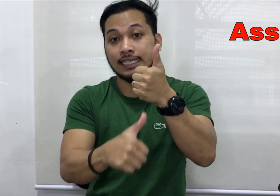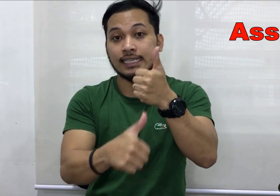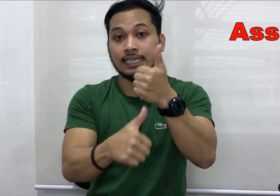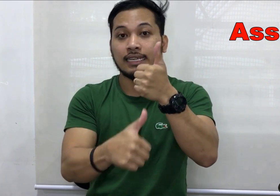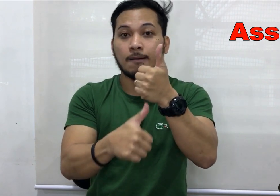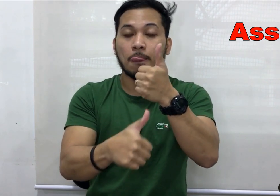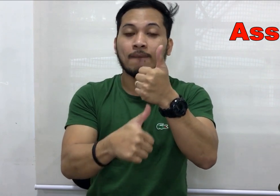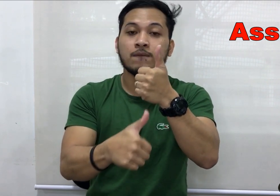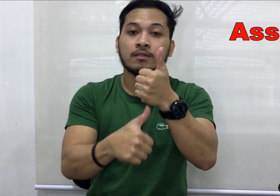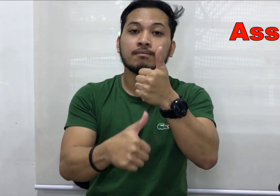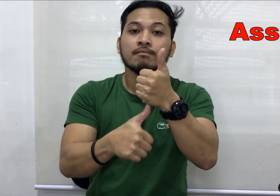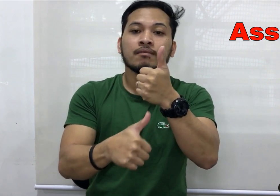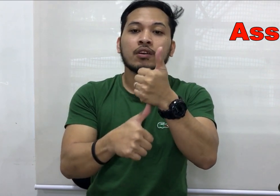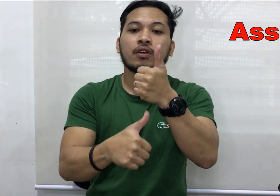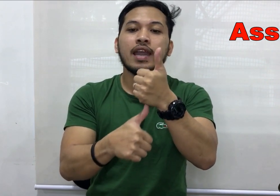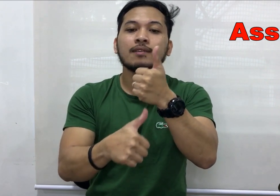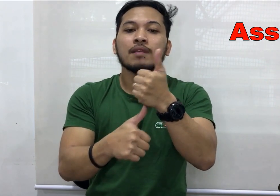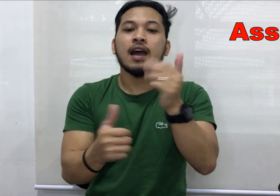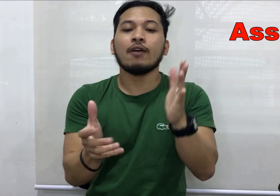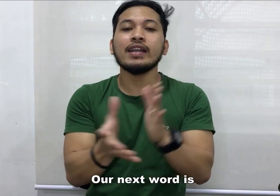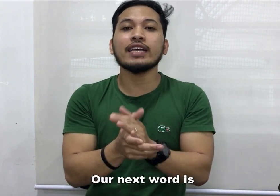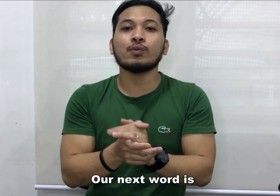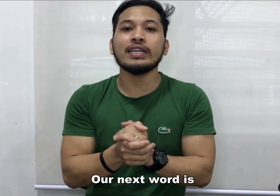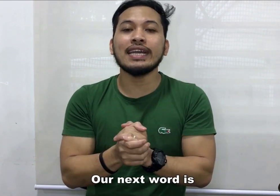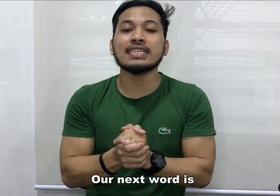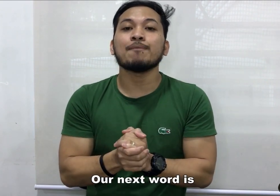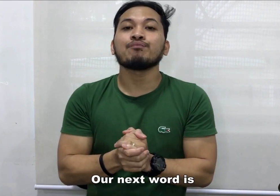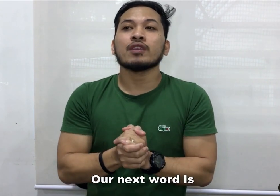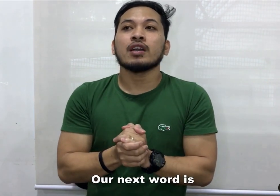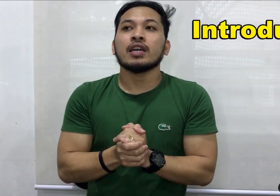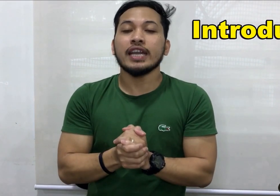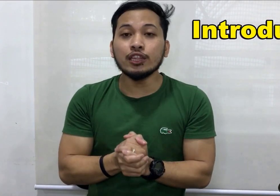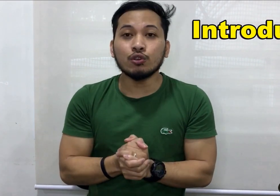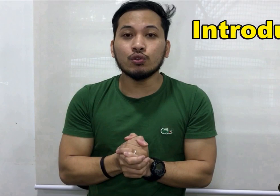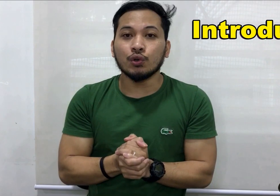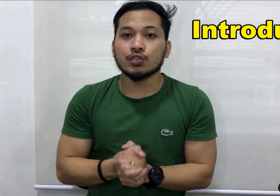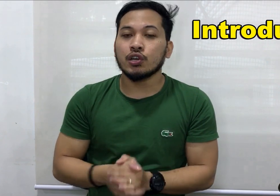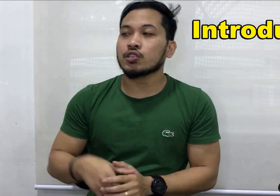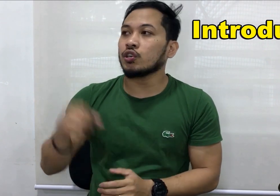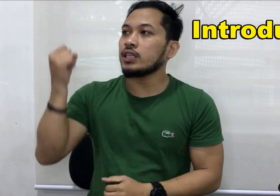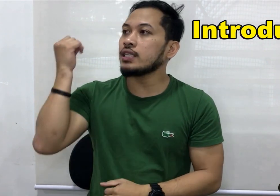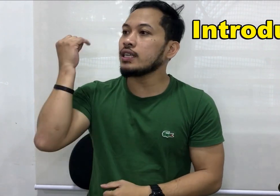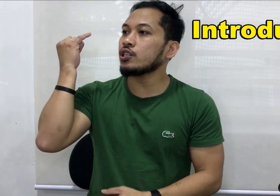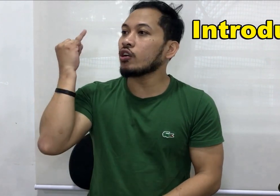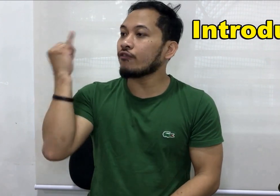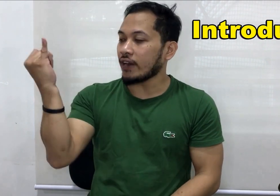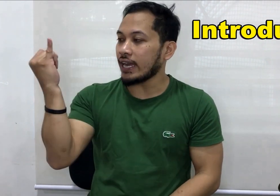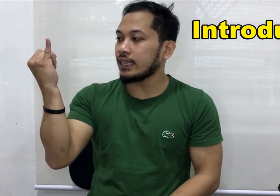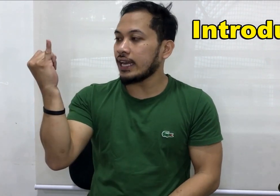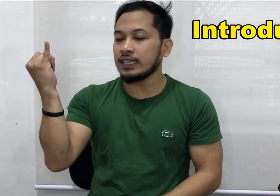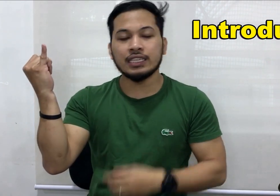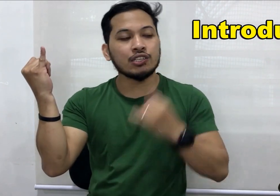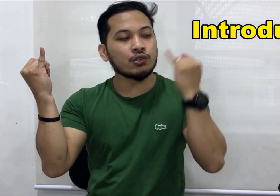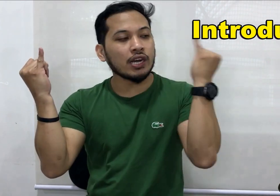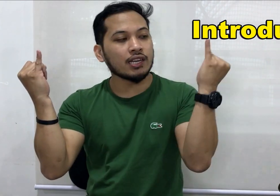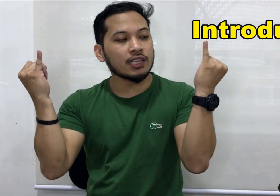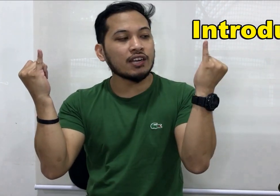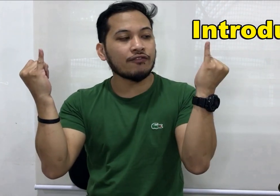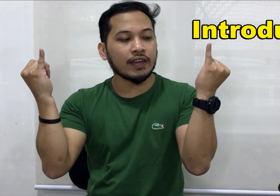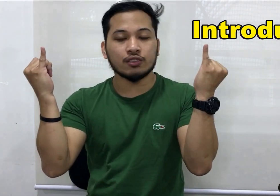Assist. Okay? Our next word is introduce. So, this is your friend and this is your another friend.